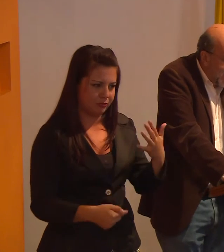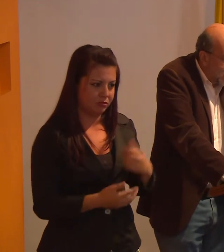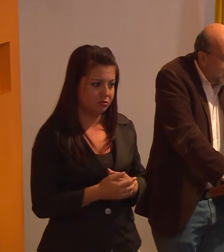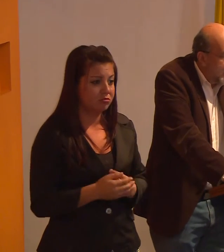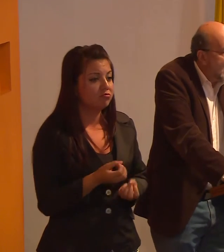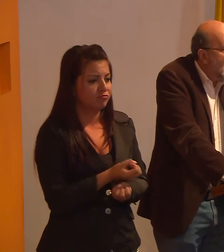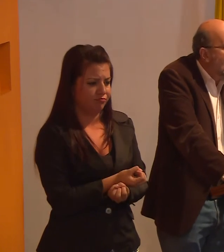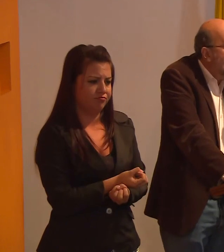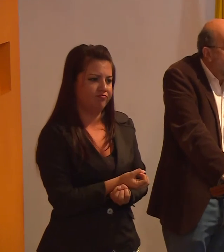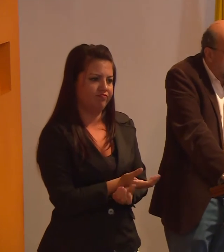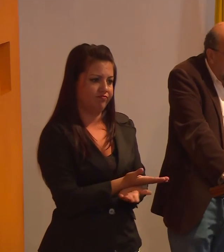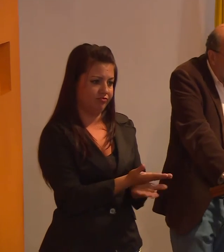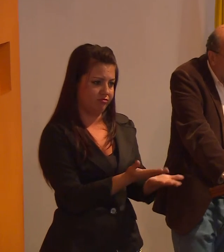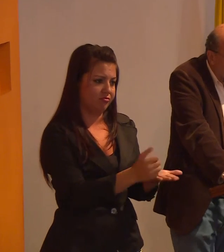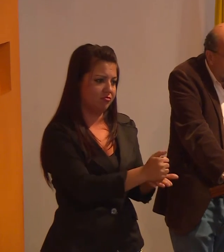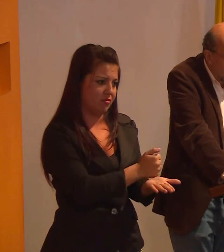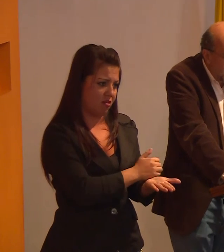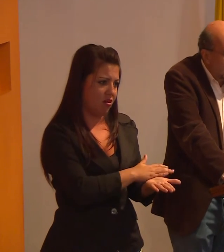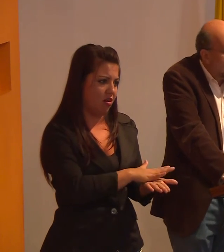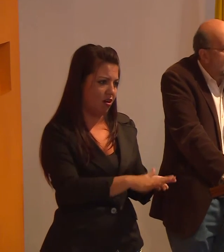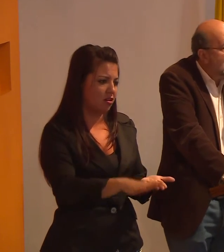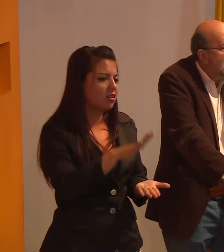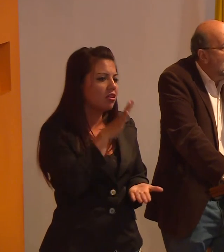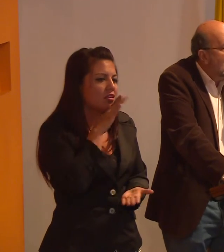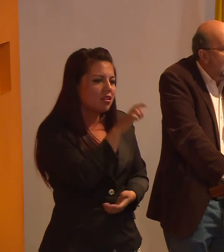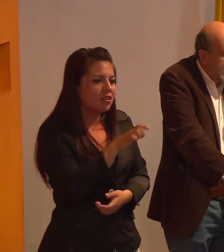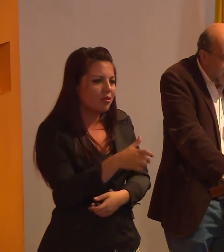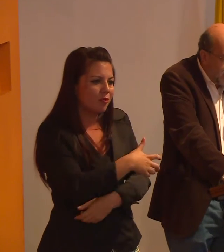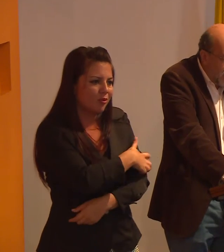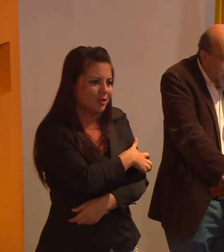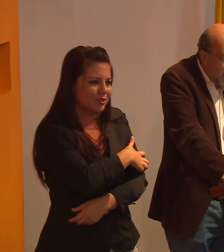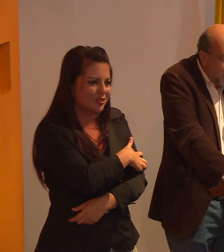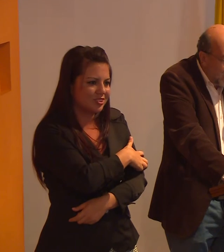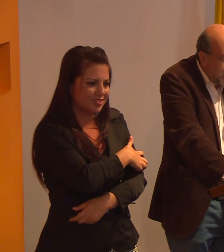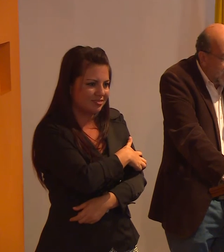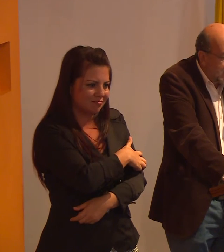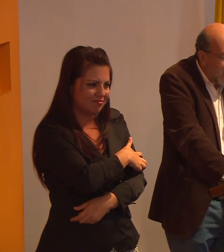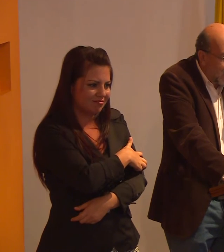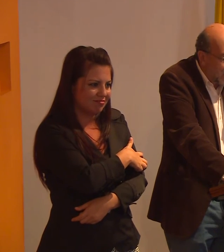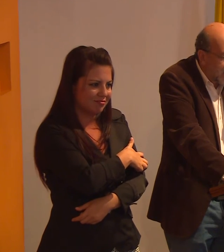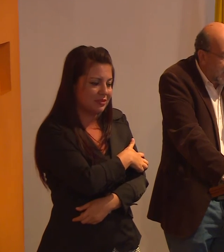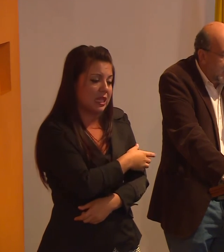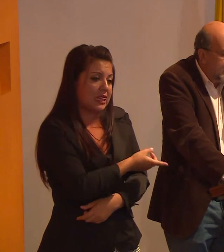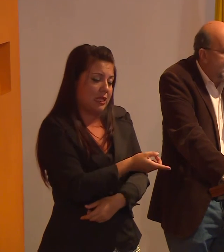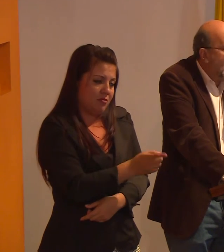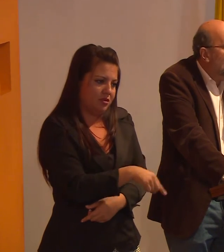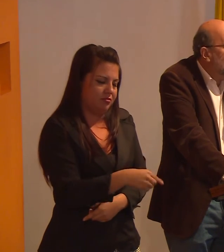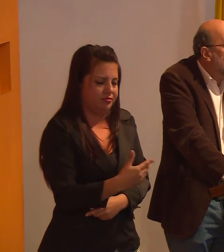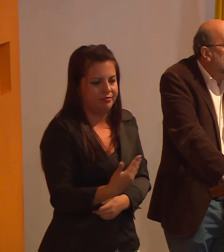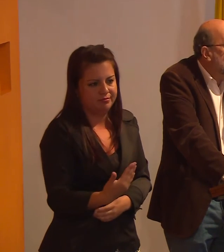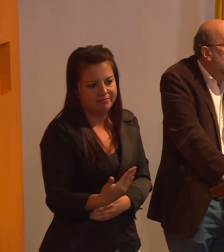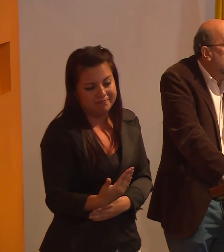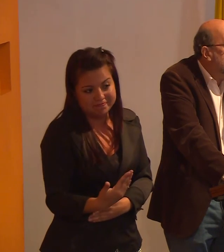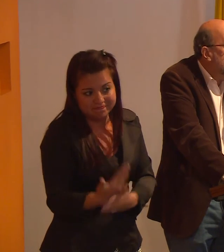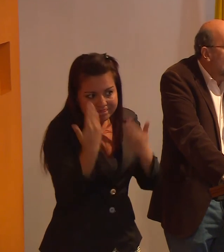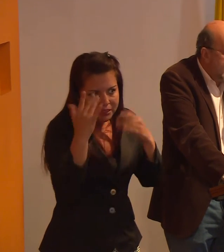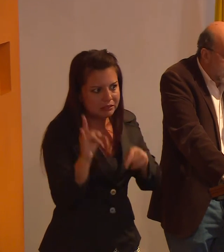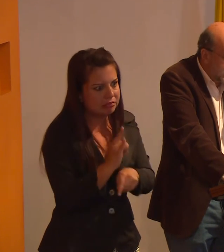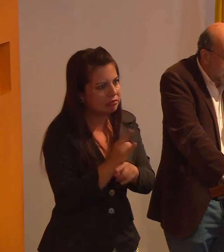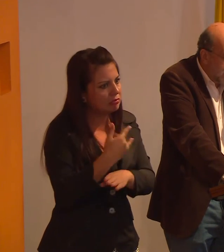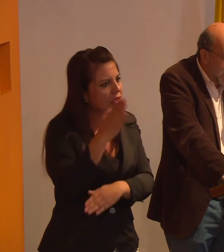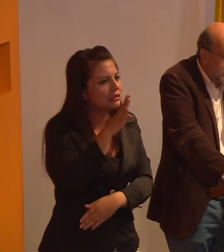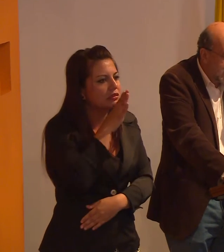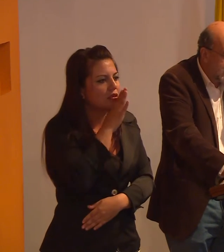manera gratuita para los monitores y en forma muy ventajosa para profesores